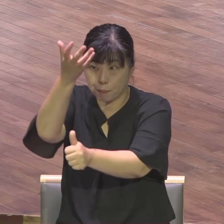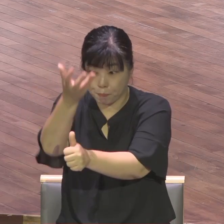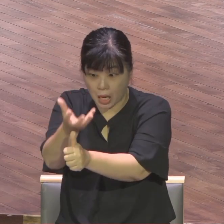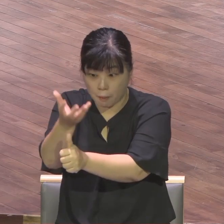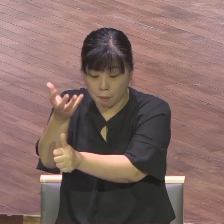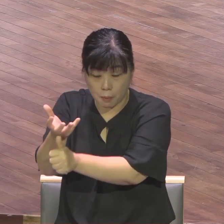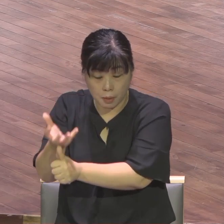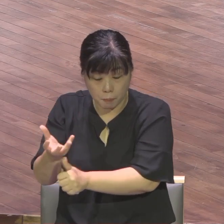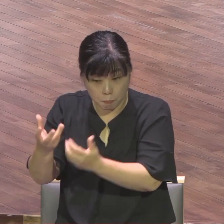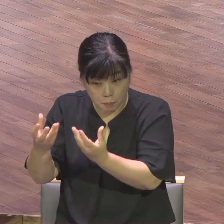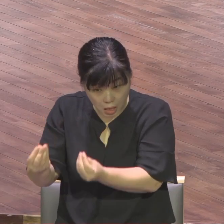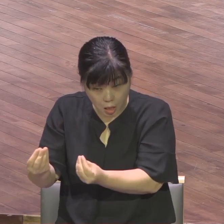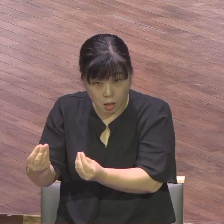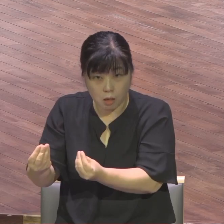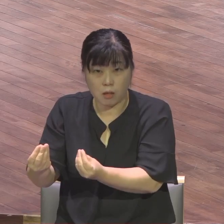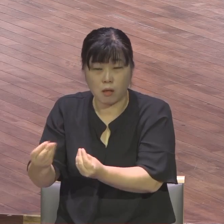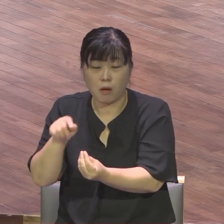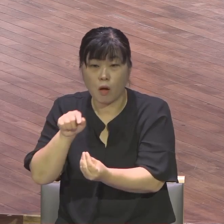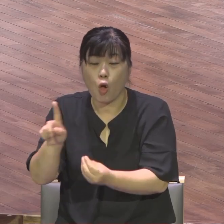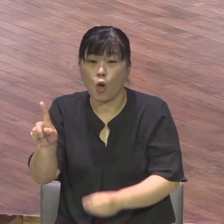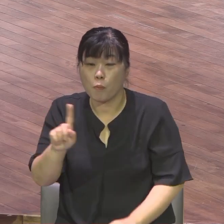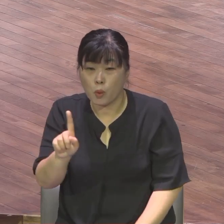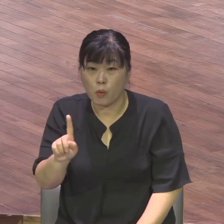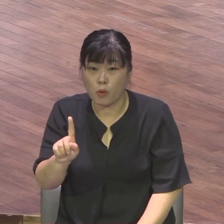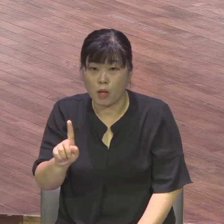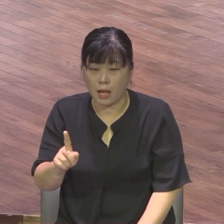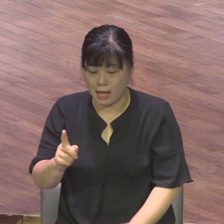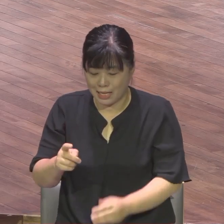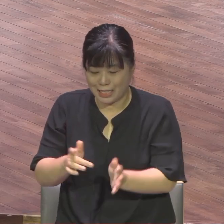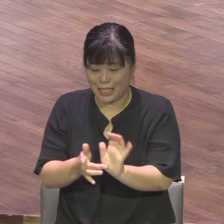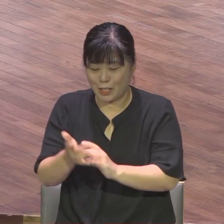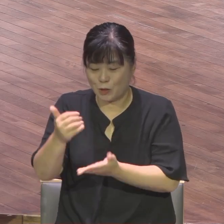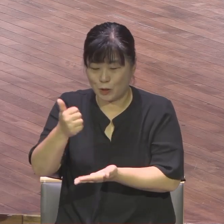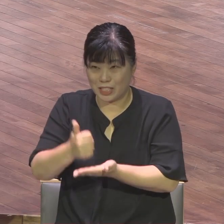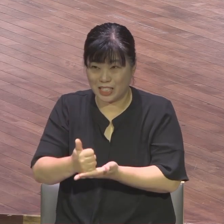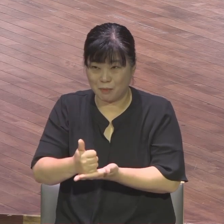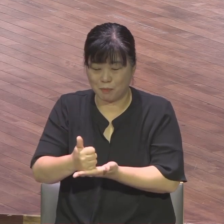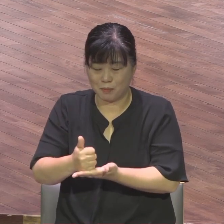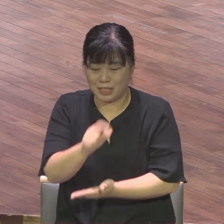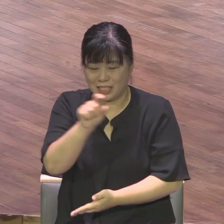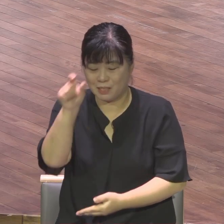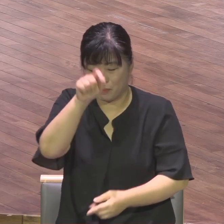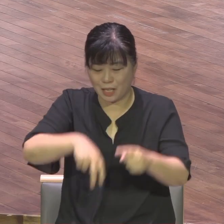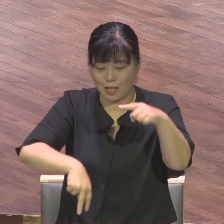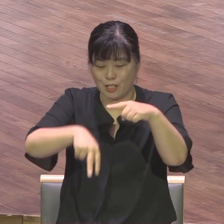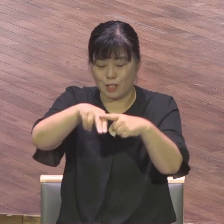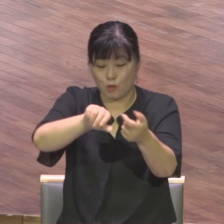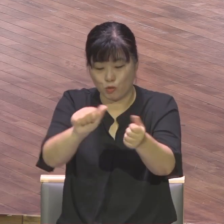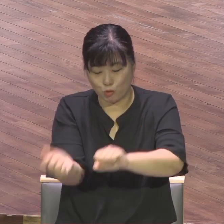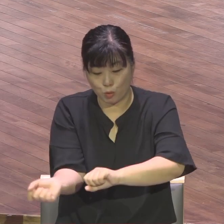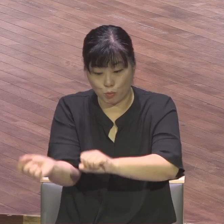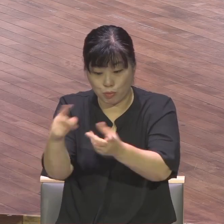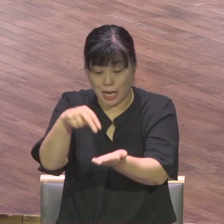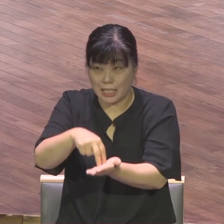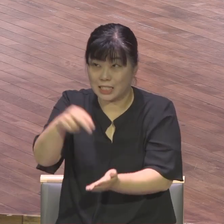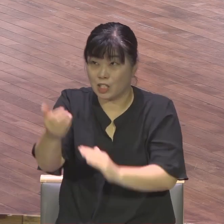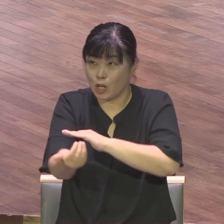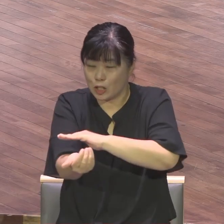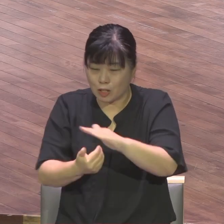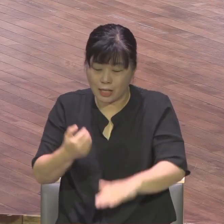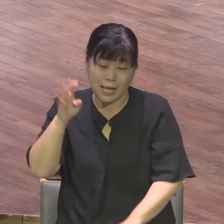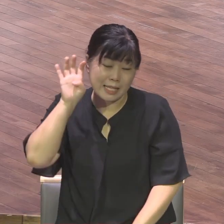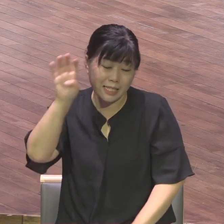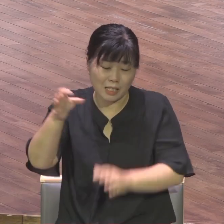1장 8절 말씀하신 언약을, 예수님 성전 직전에 하신 그 말씀 언약을 성취시킨 것이다.